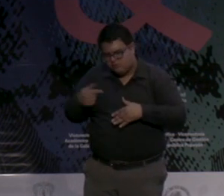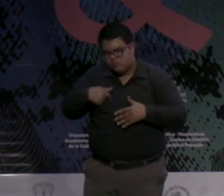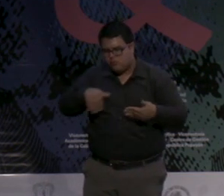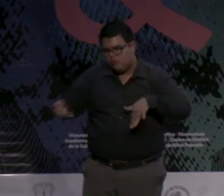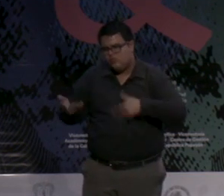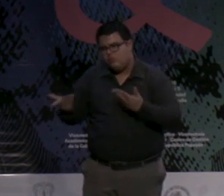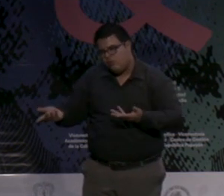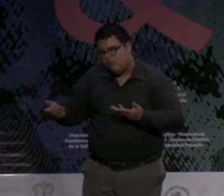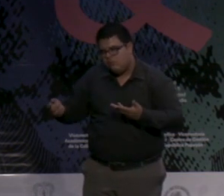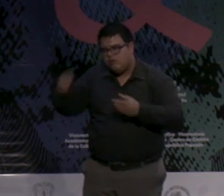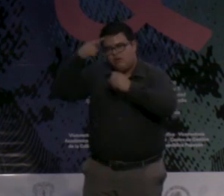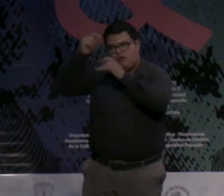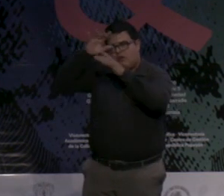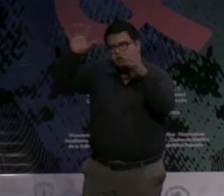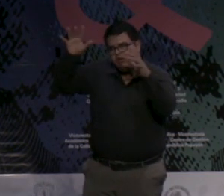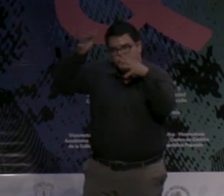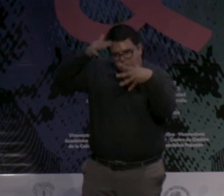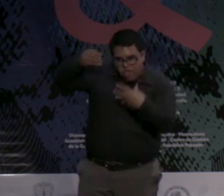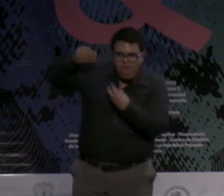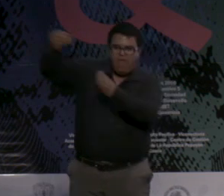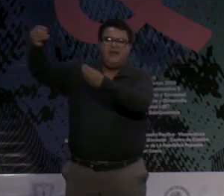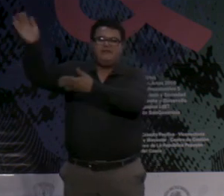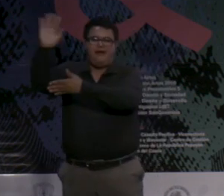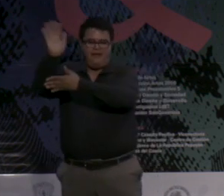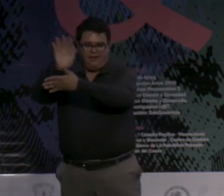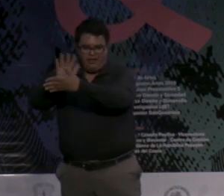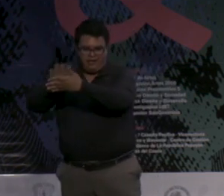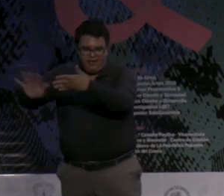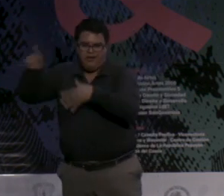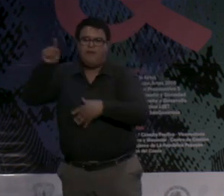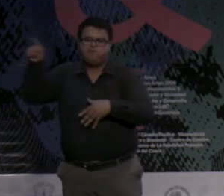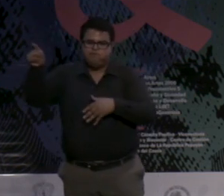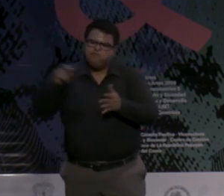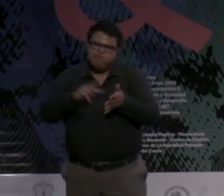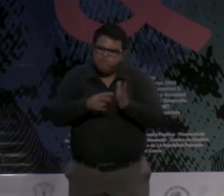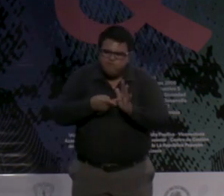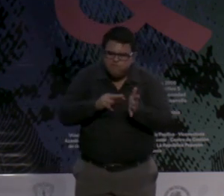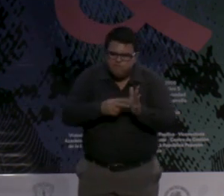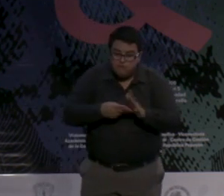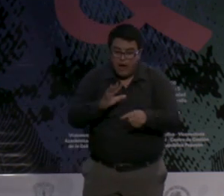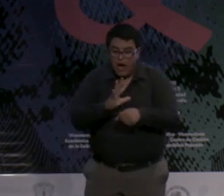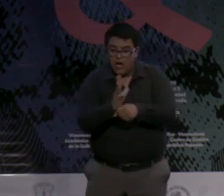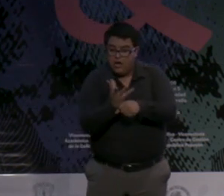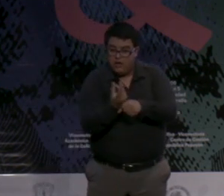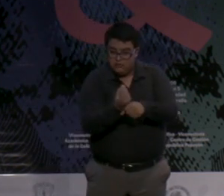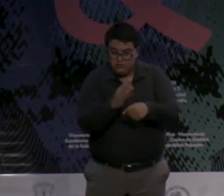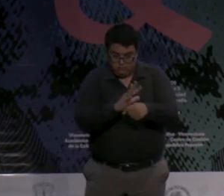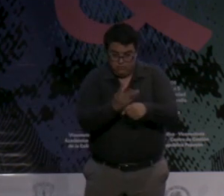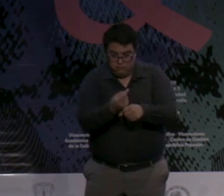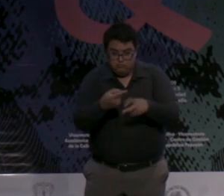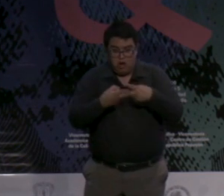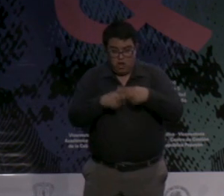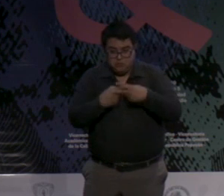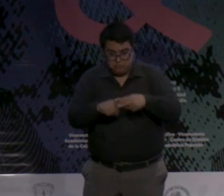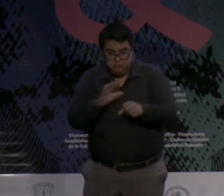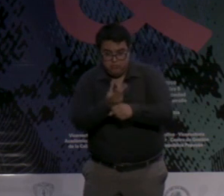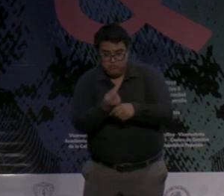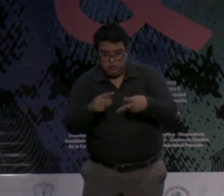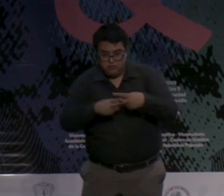En esa medida, la hipótesis de Bataille nos dice: el arte no nació como una herramienta útil para